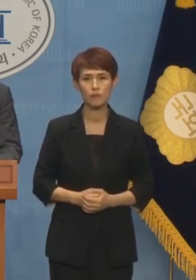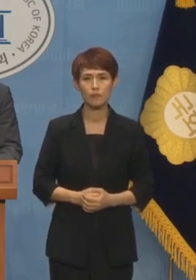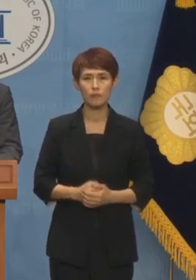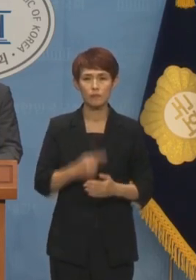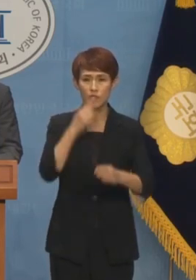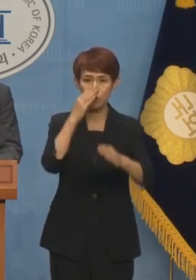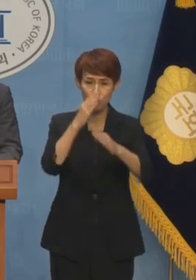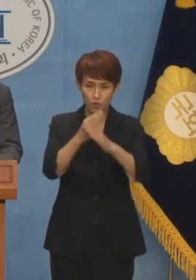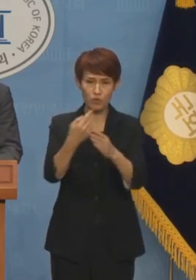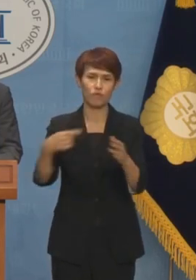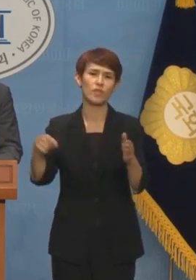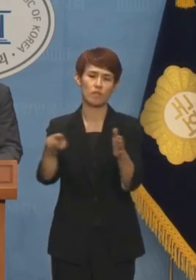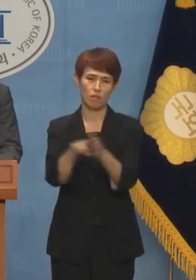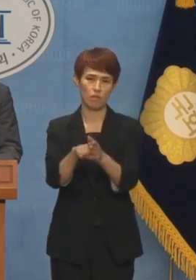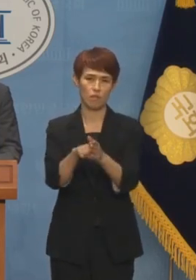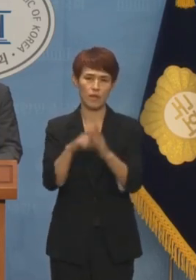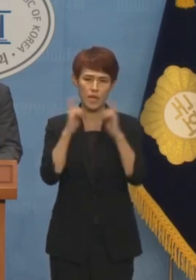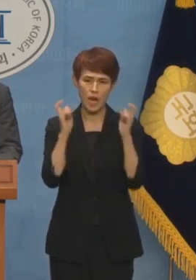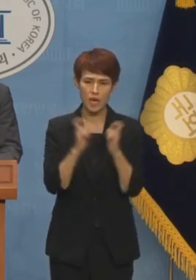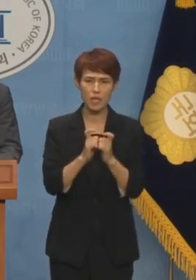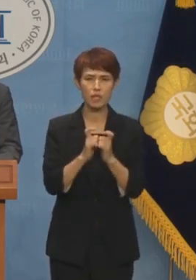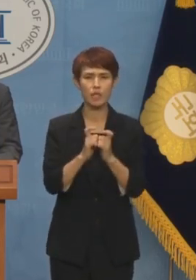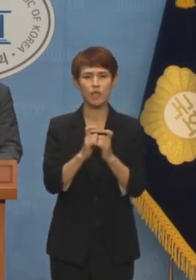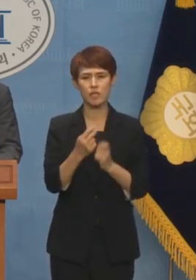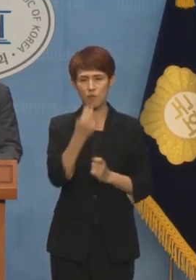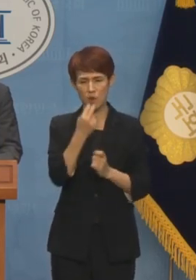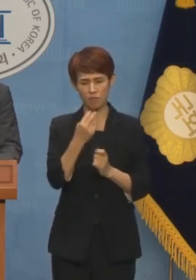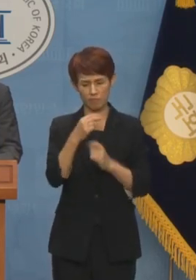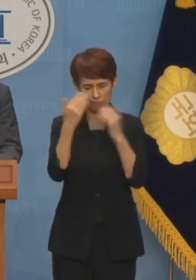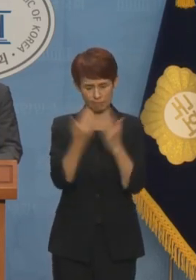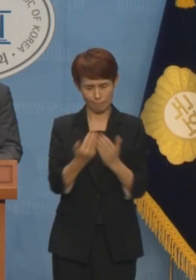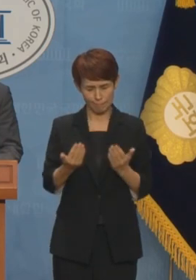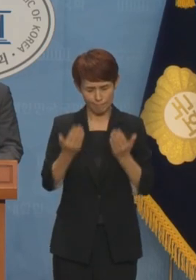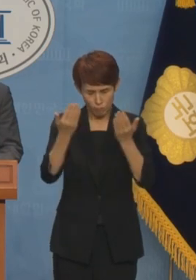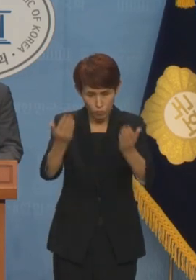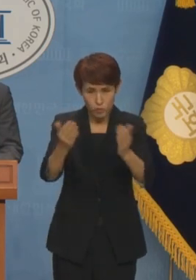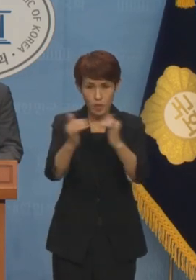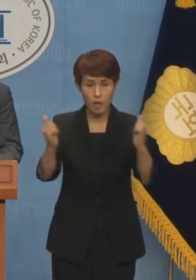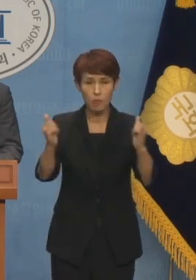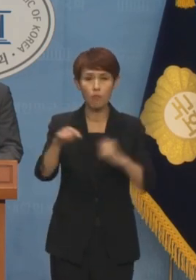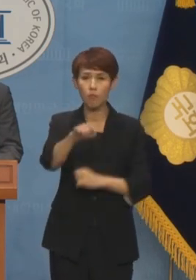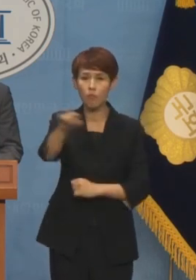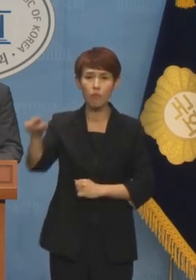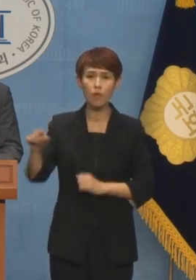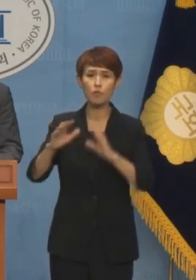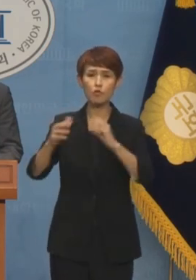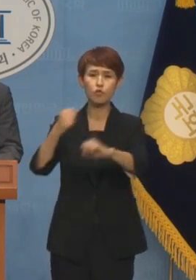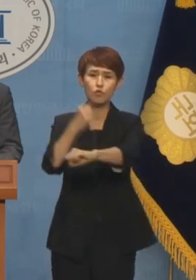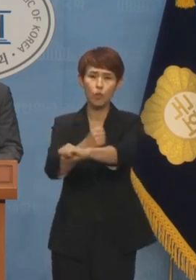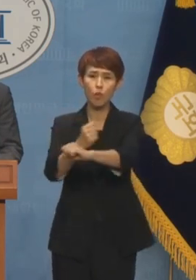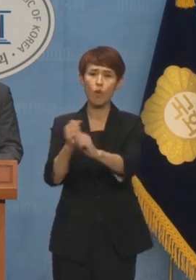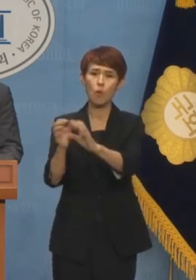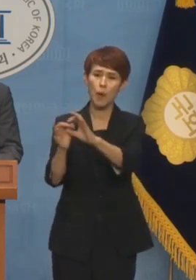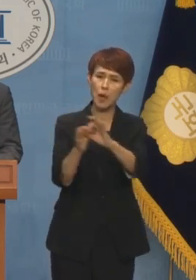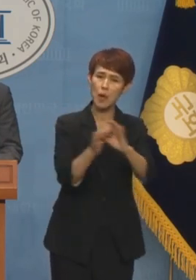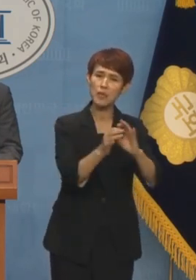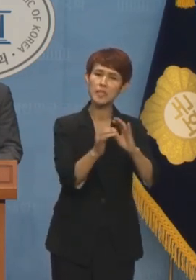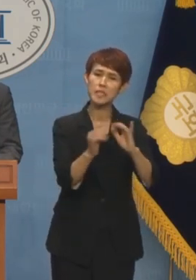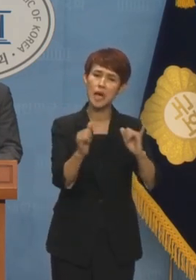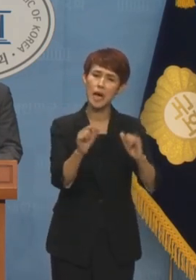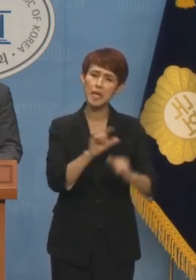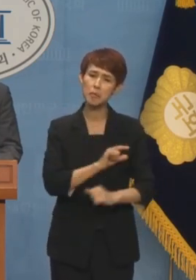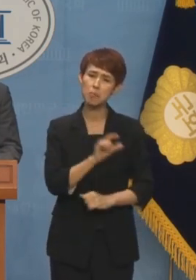민주주의라는 대의를 위해 개인의 안위와 생명까지도 포기한 이들을 민주화 운동 관련자라는 애매한